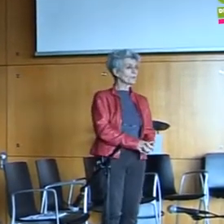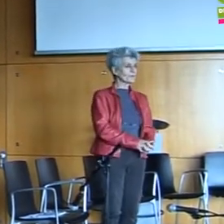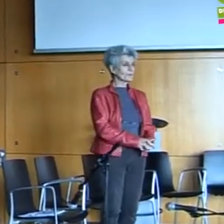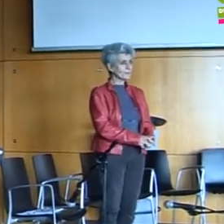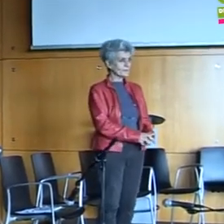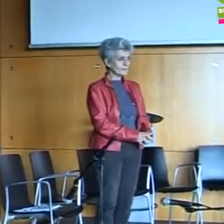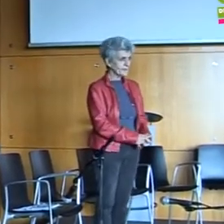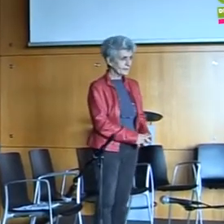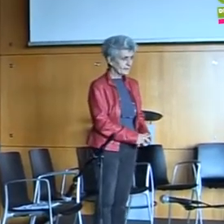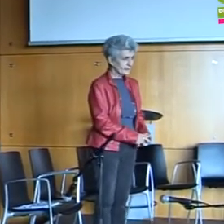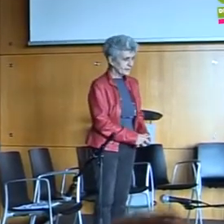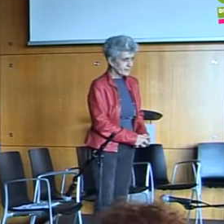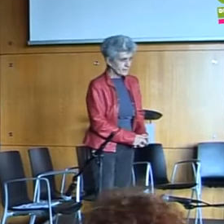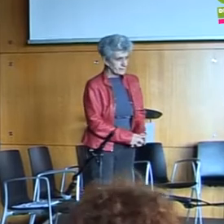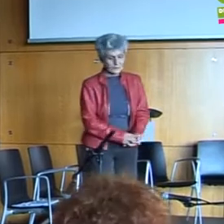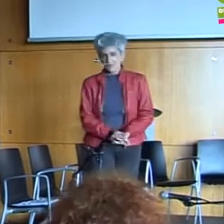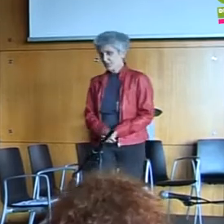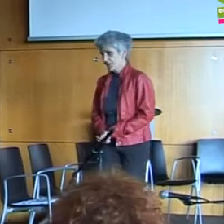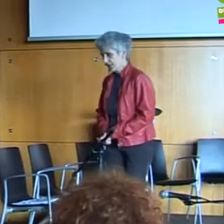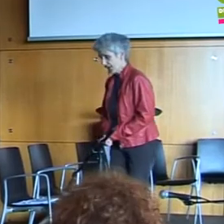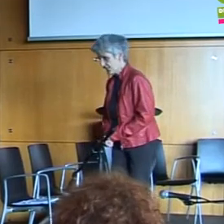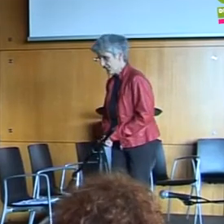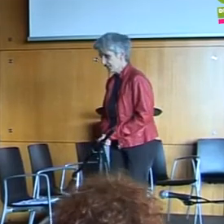den Rolf bitten?